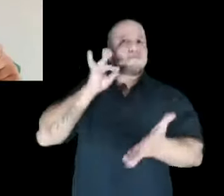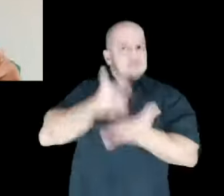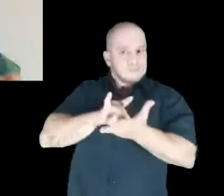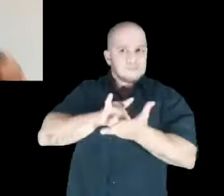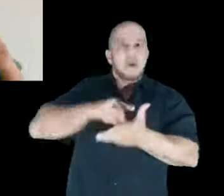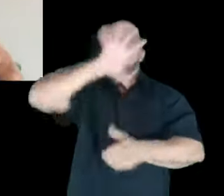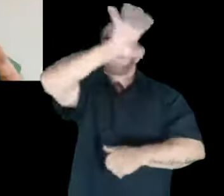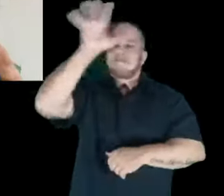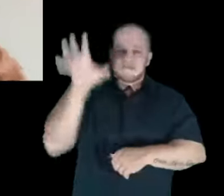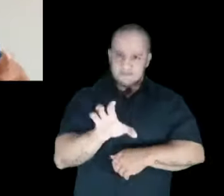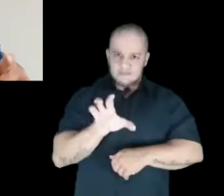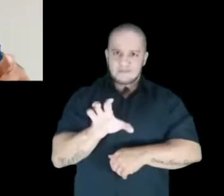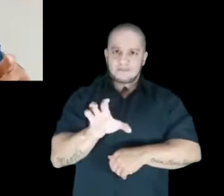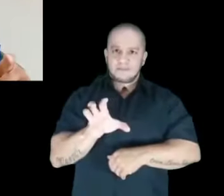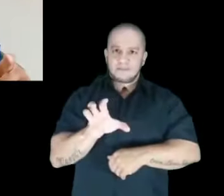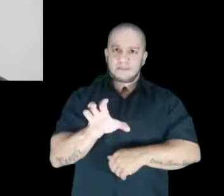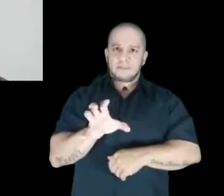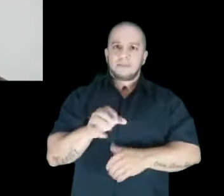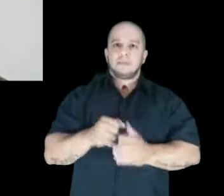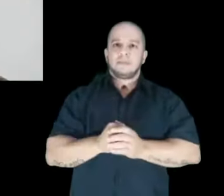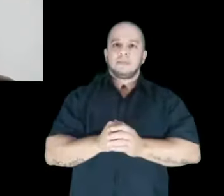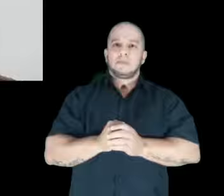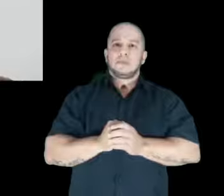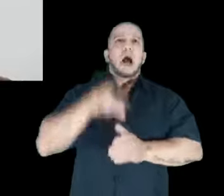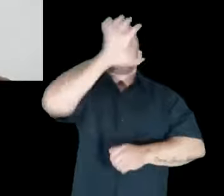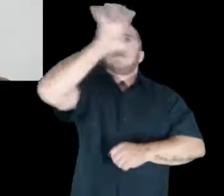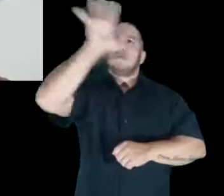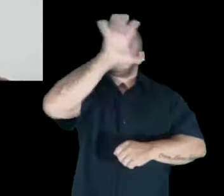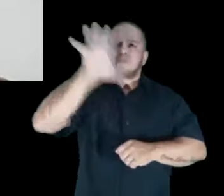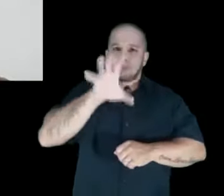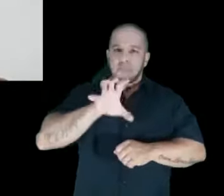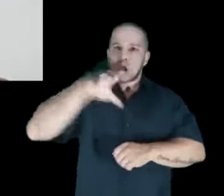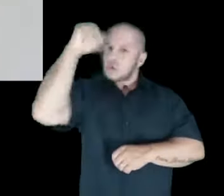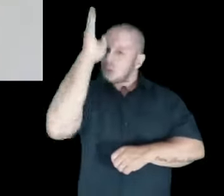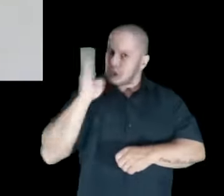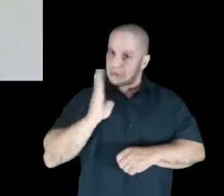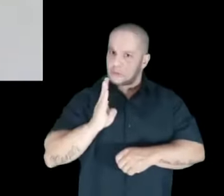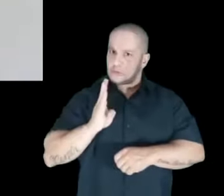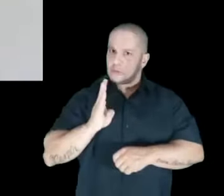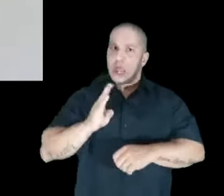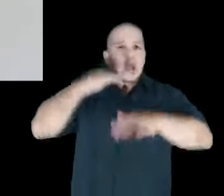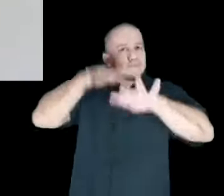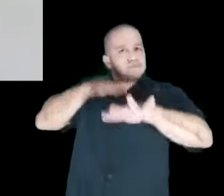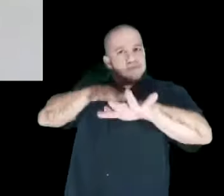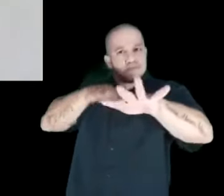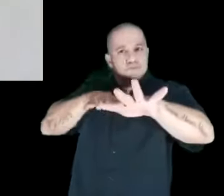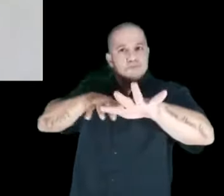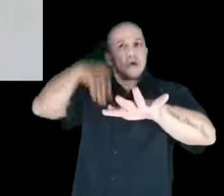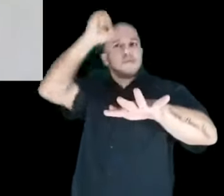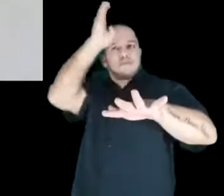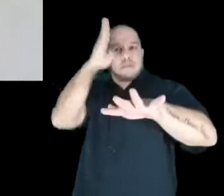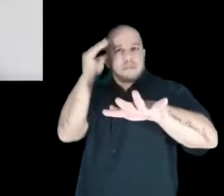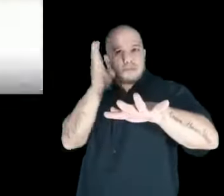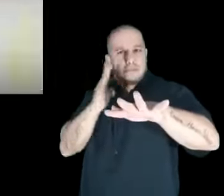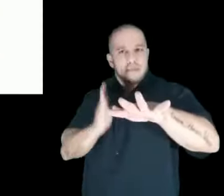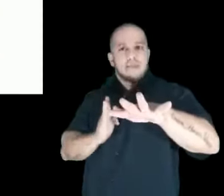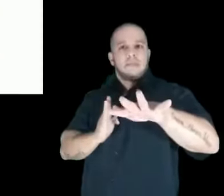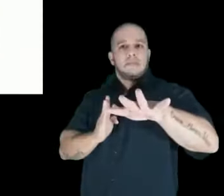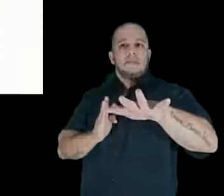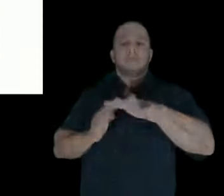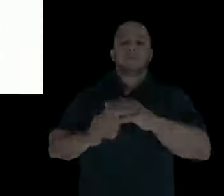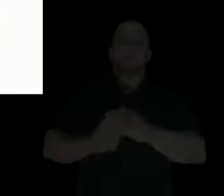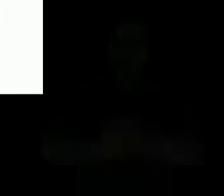Isto mesmo, nacional! Em todos os estados do país... A marcha pelo Brasil!